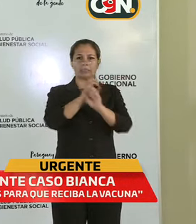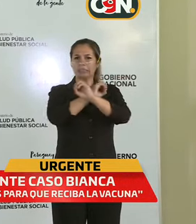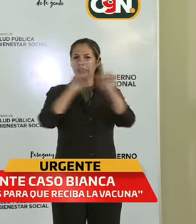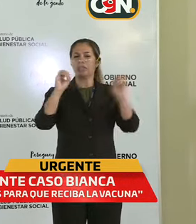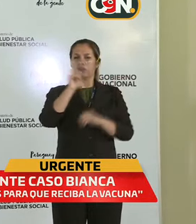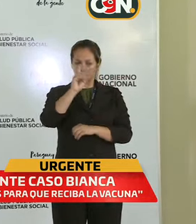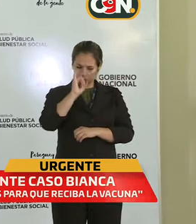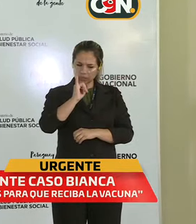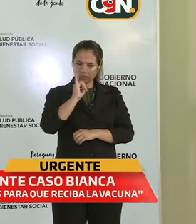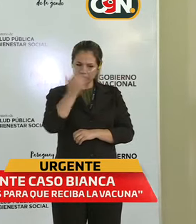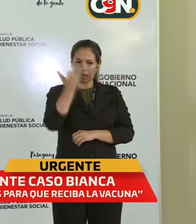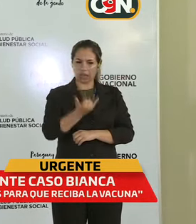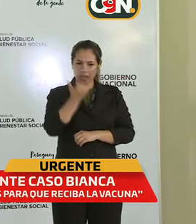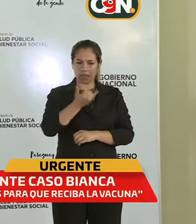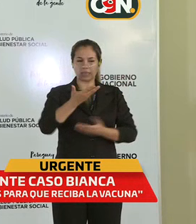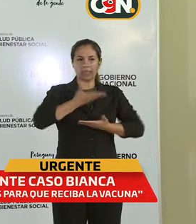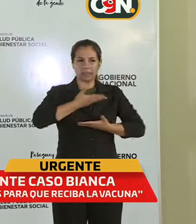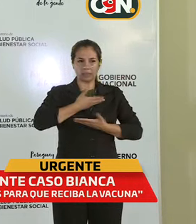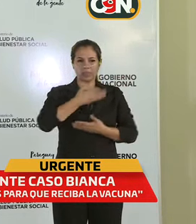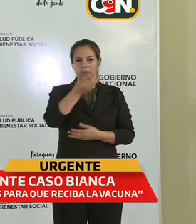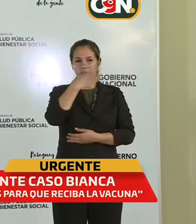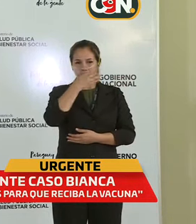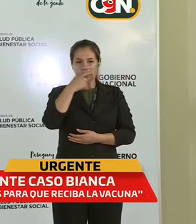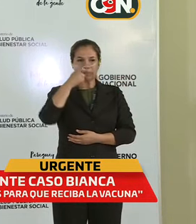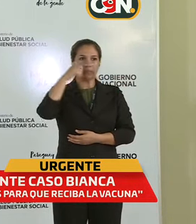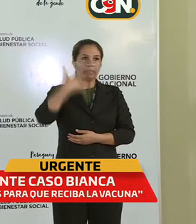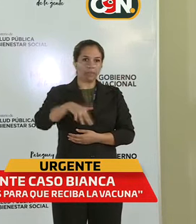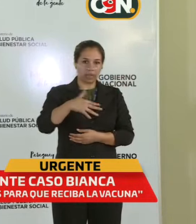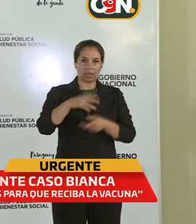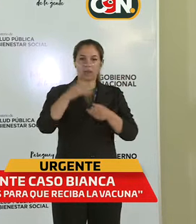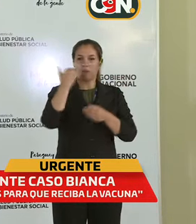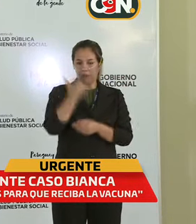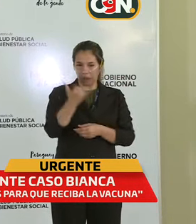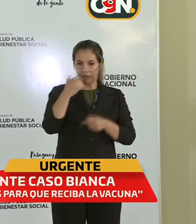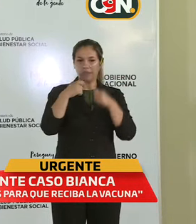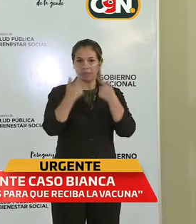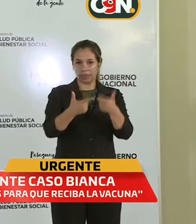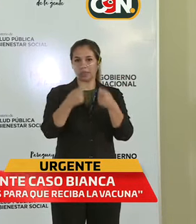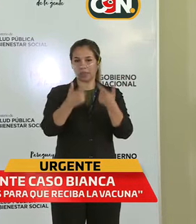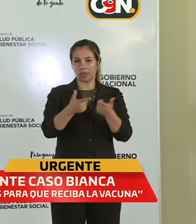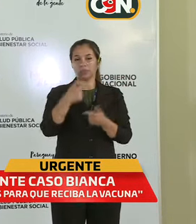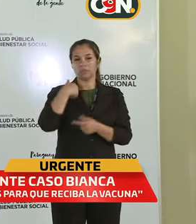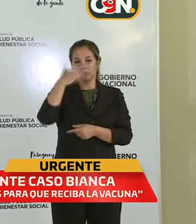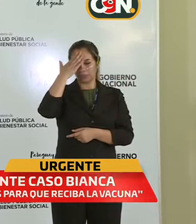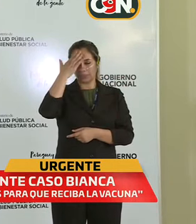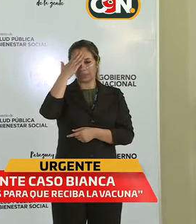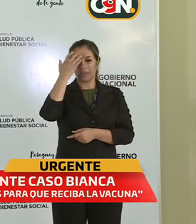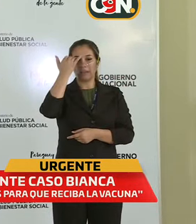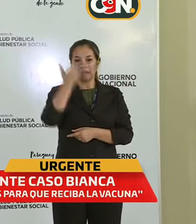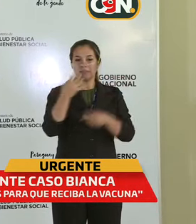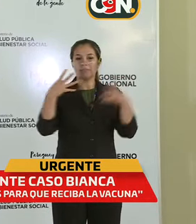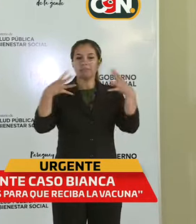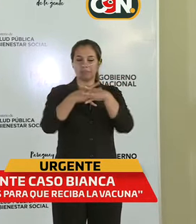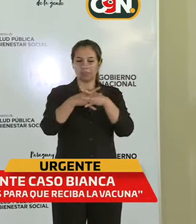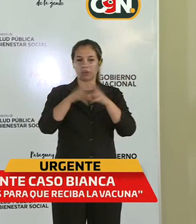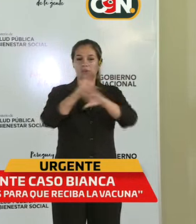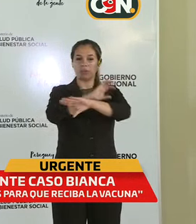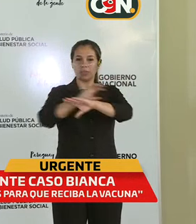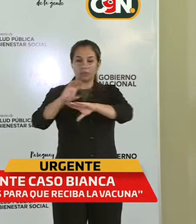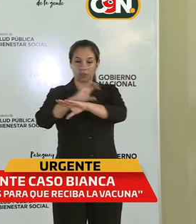farmacológico. Ella está recibiendo un tratamiento farmacológico que es costoso y que yo creo que está en consonancia con lo que debe